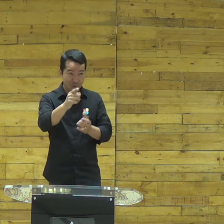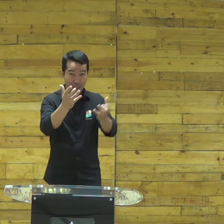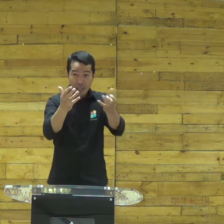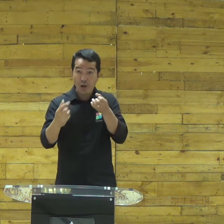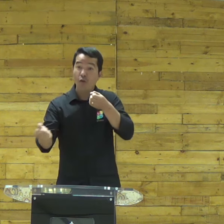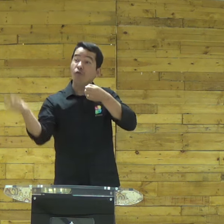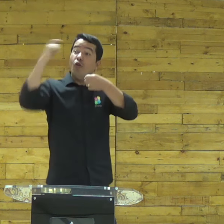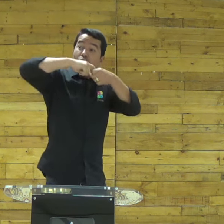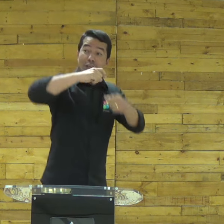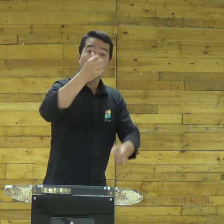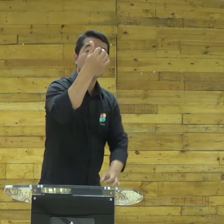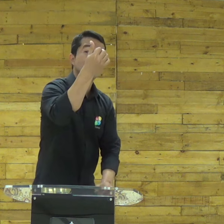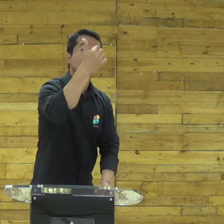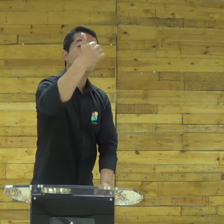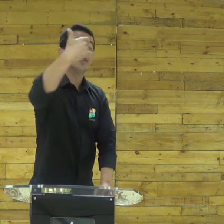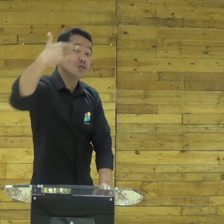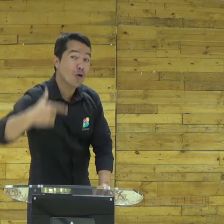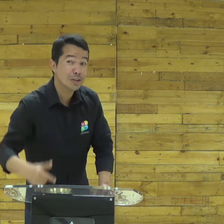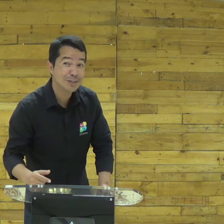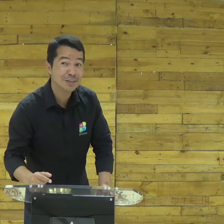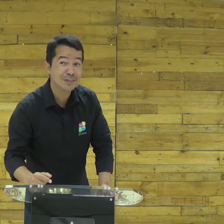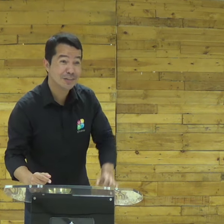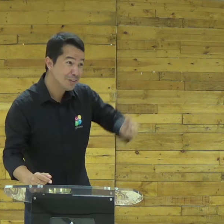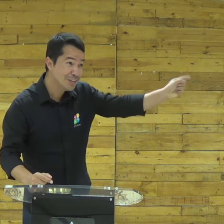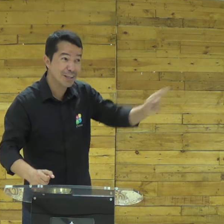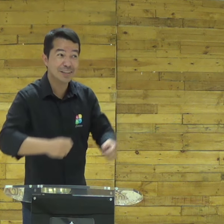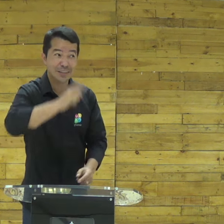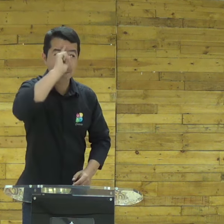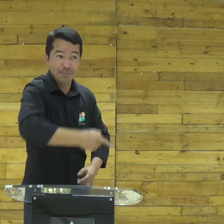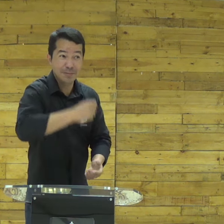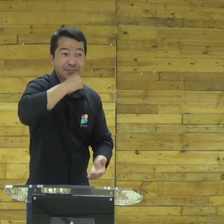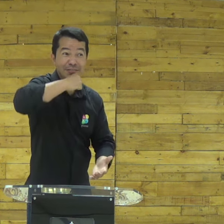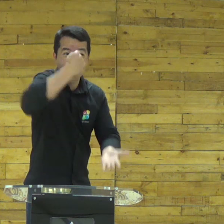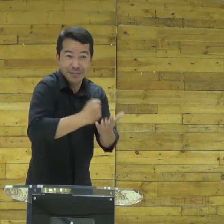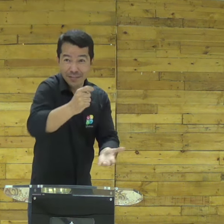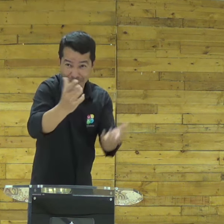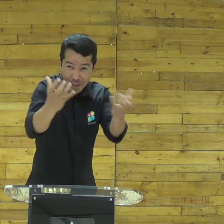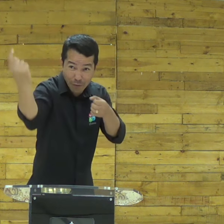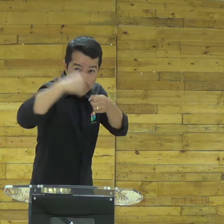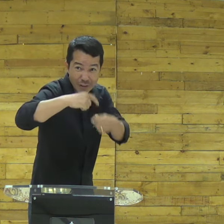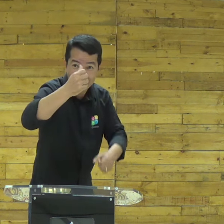Hum você quer voltar ao velho testamento nos 600